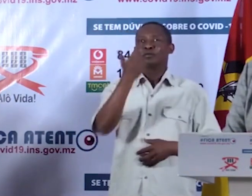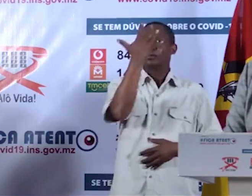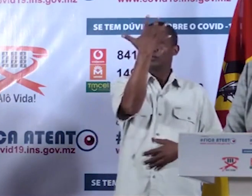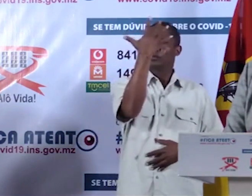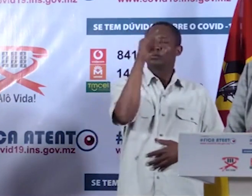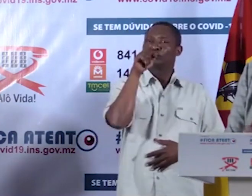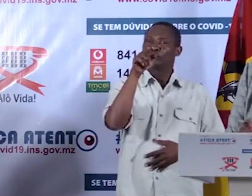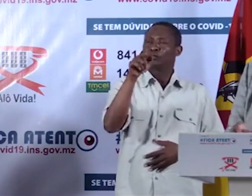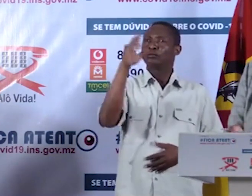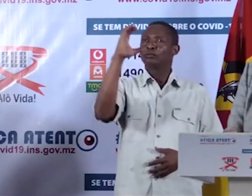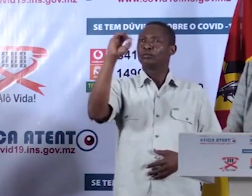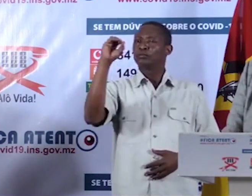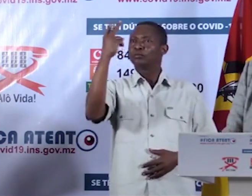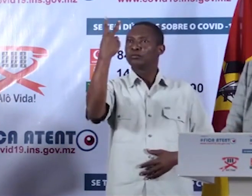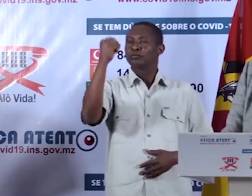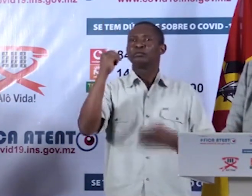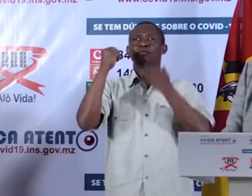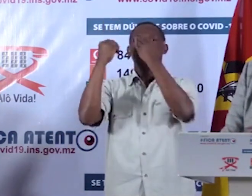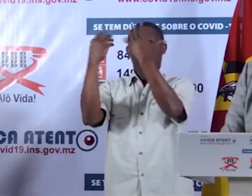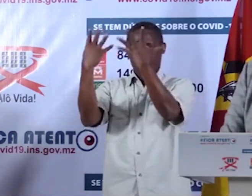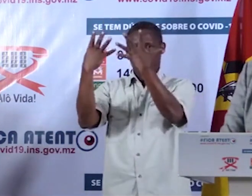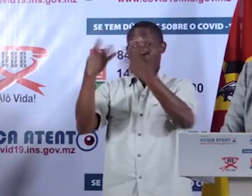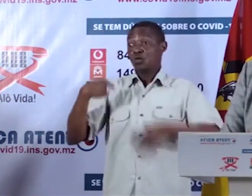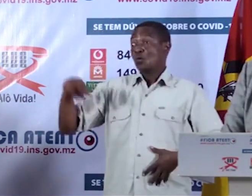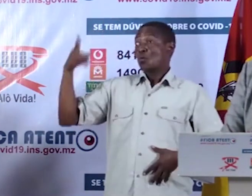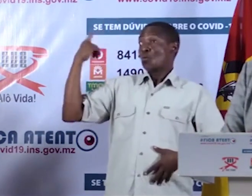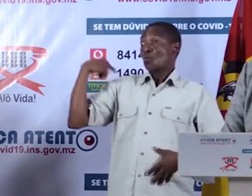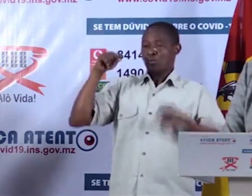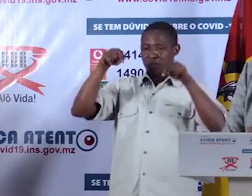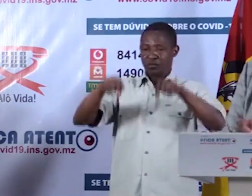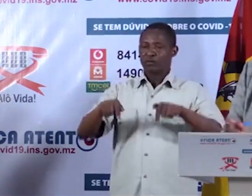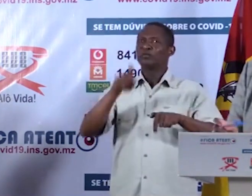nas últimas 24 horas, o que significa